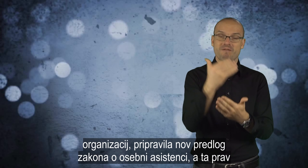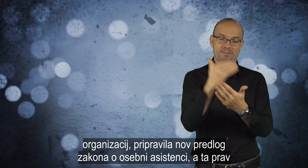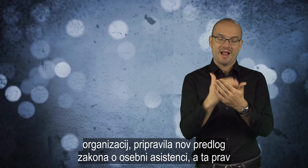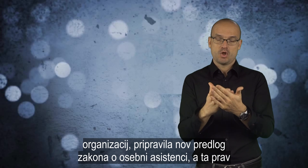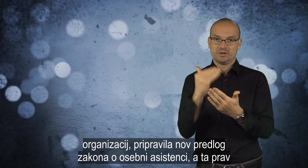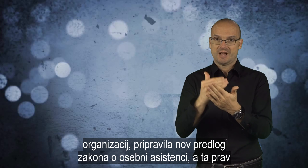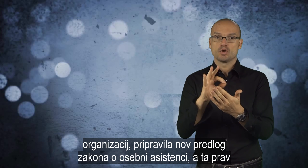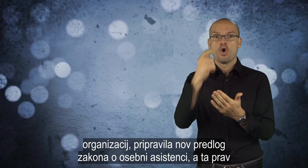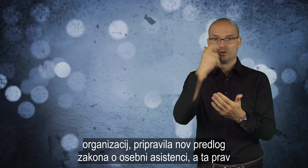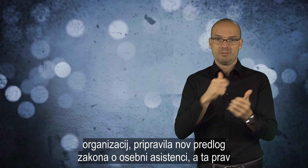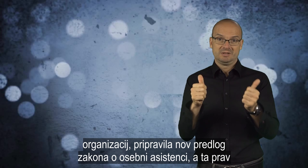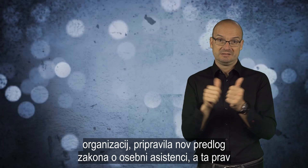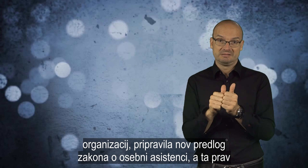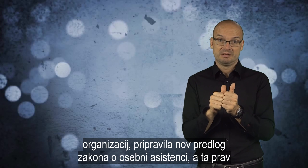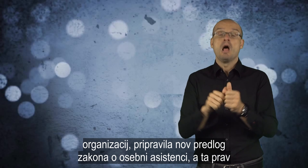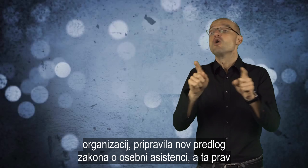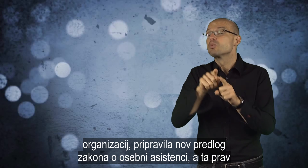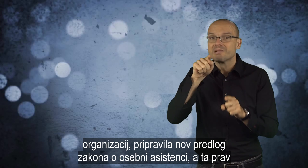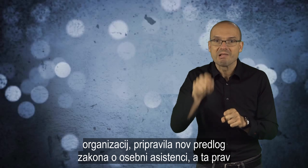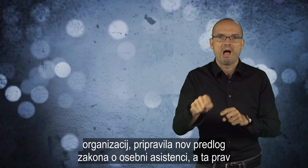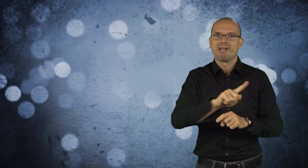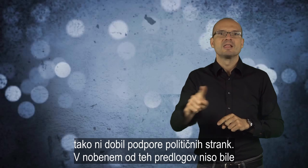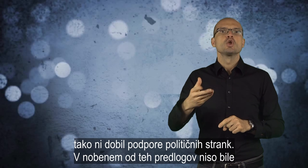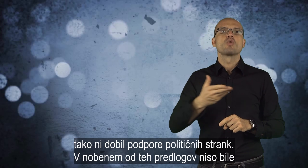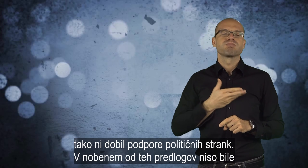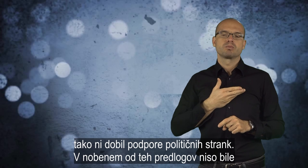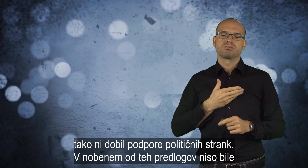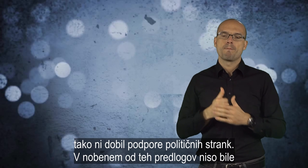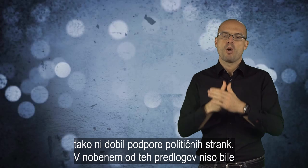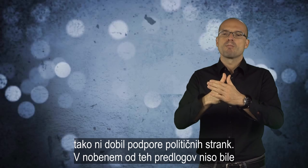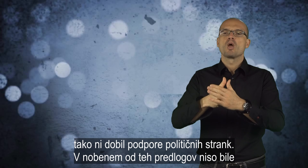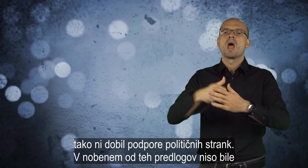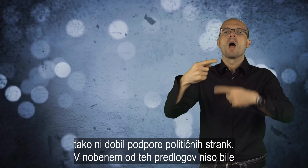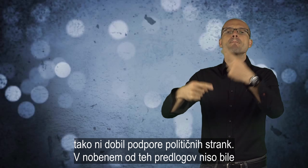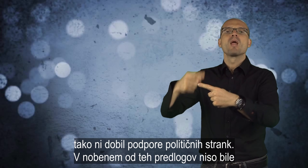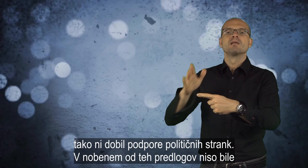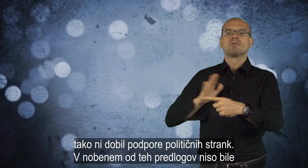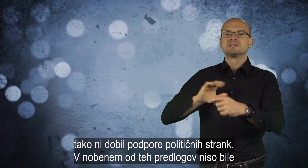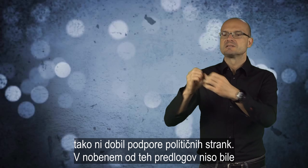osebni asistenci, a ta prav tako ni dobil podpore političnih strank.